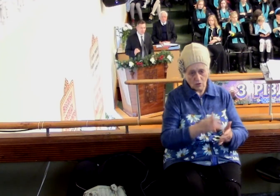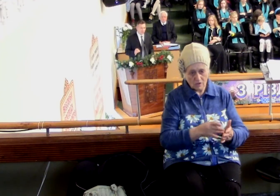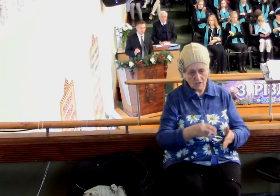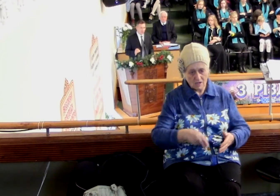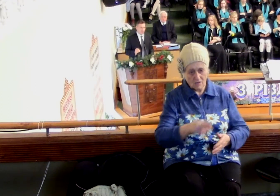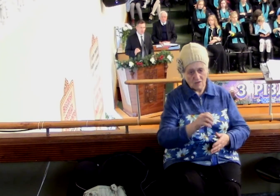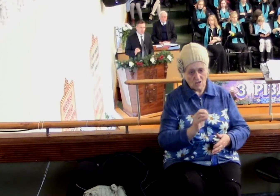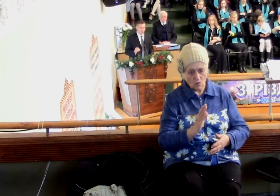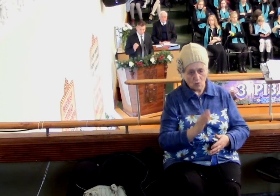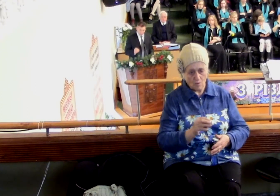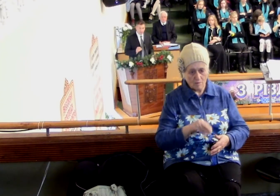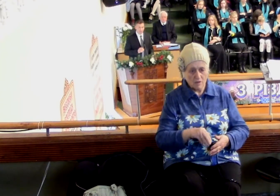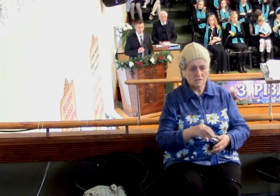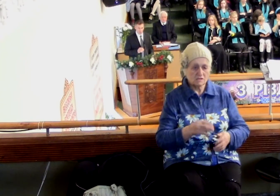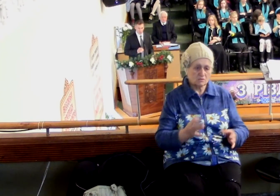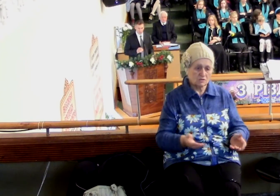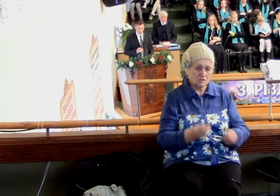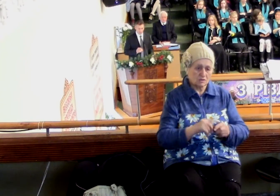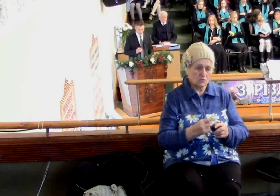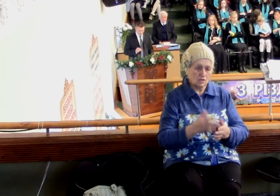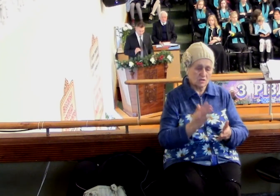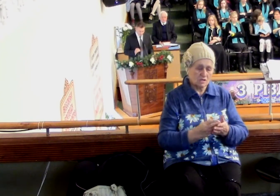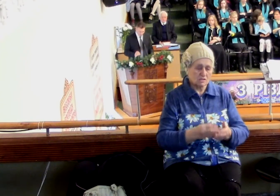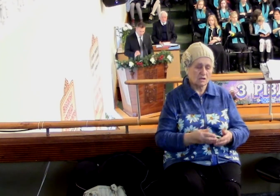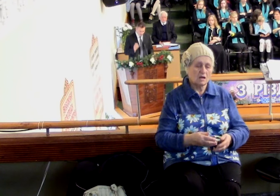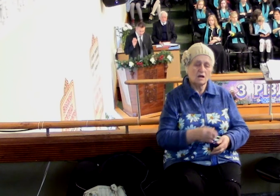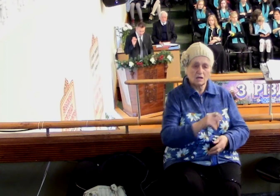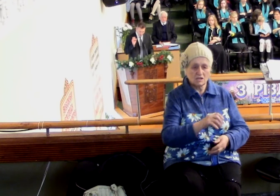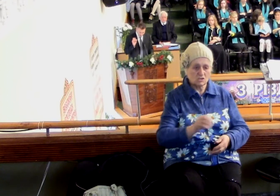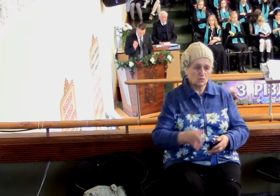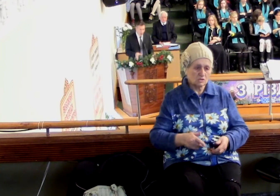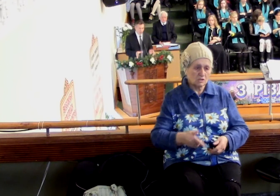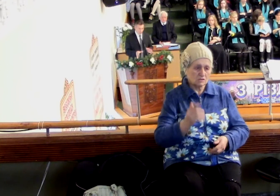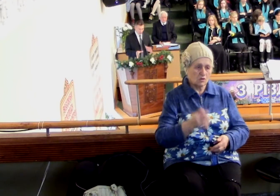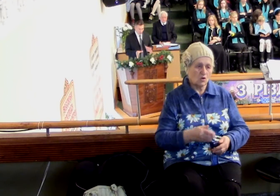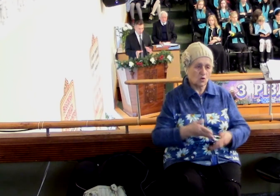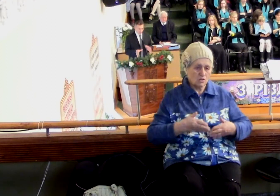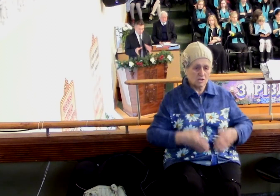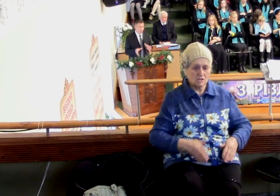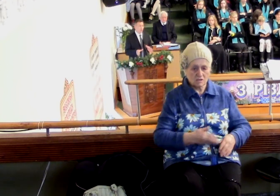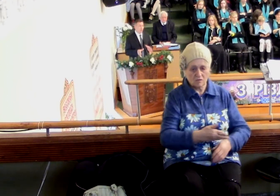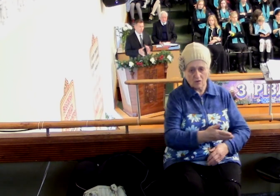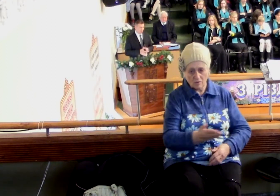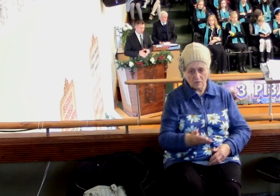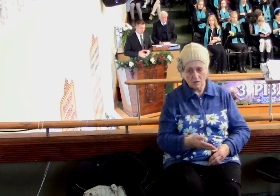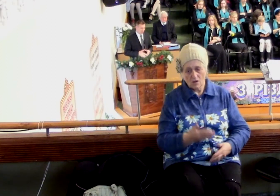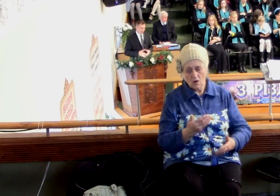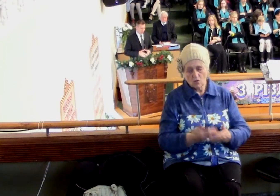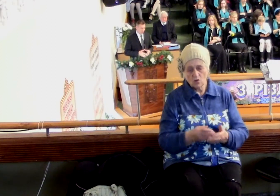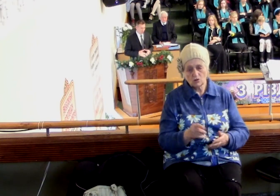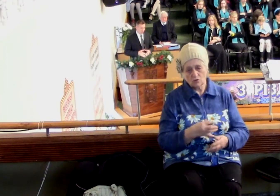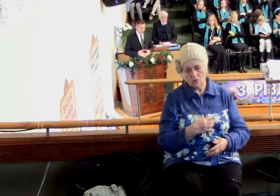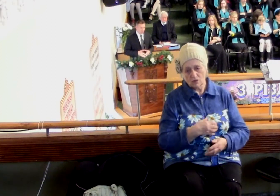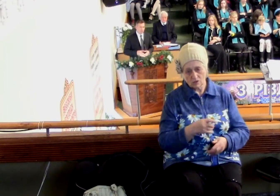Давидовом Спаситель, который есть Христос Господь, родился вам. Вот что очень важно, братья